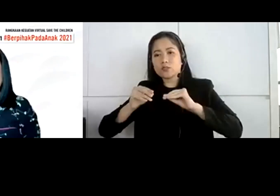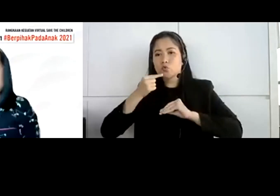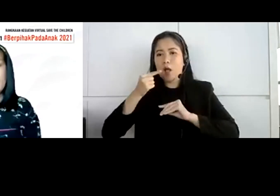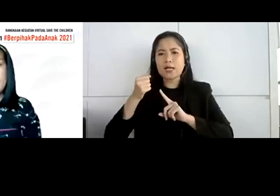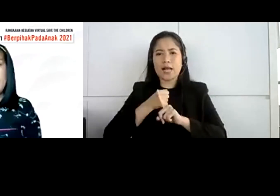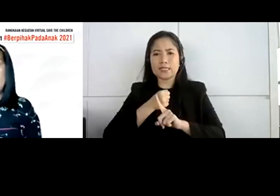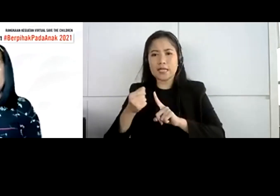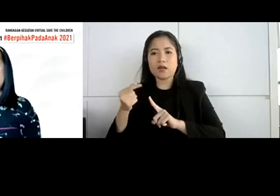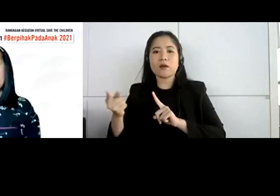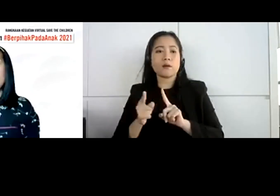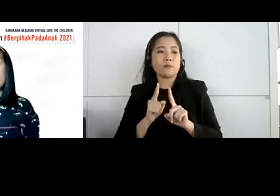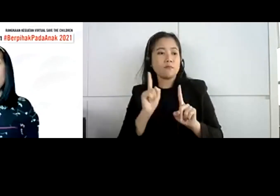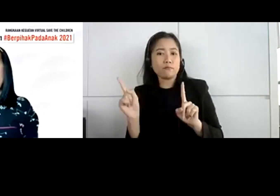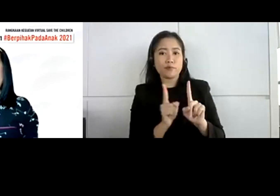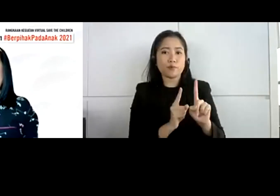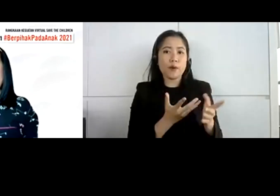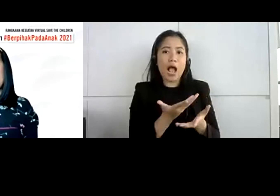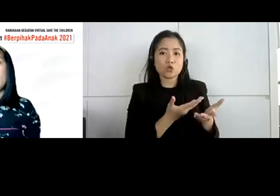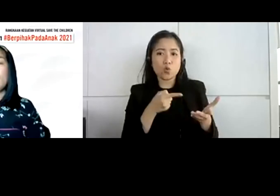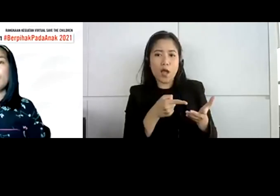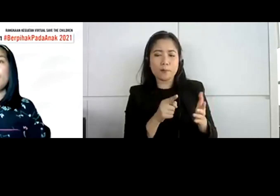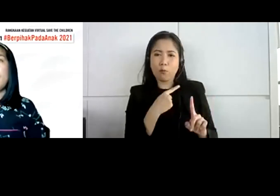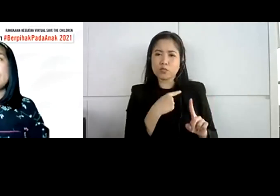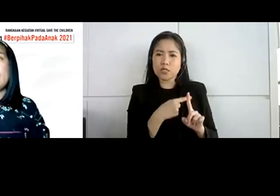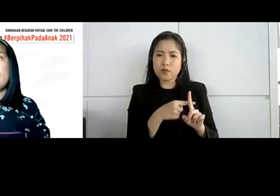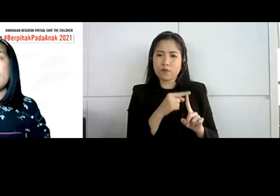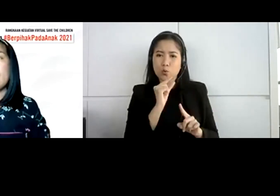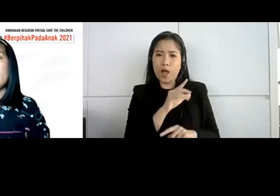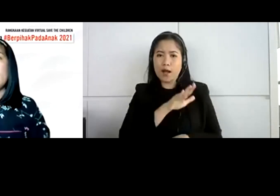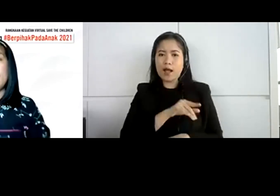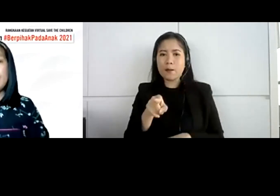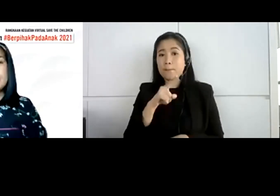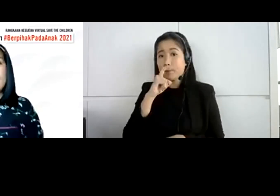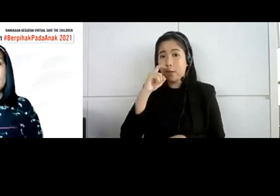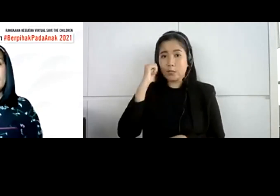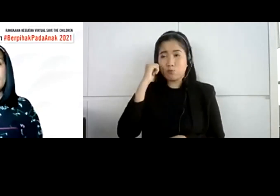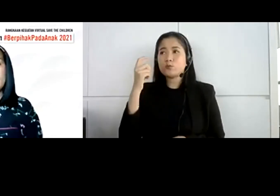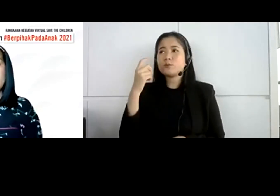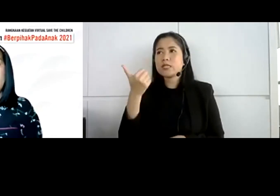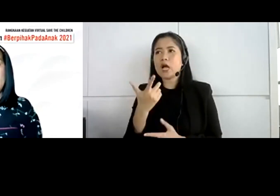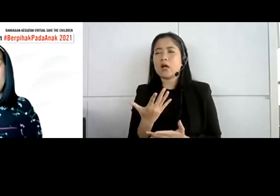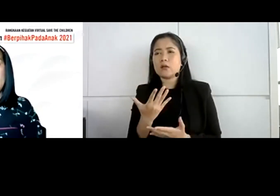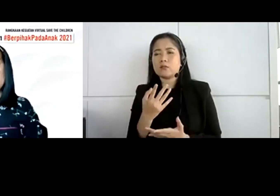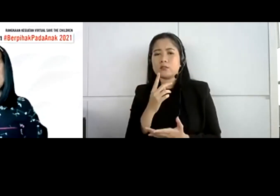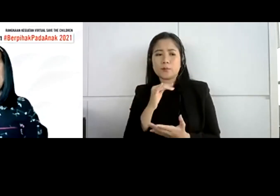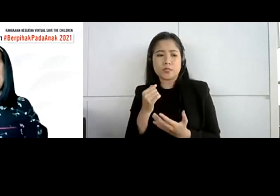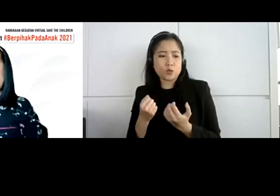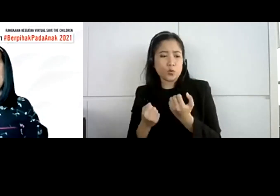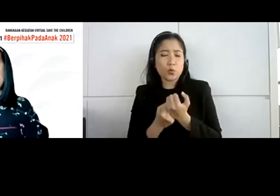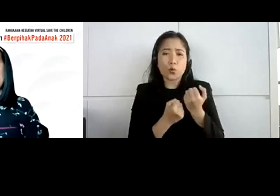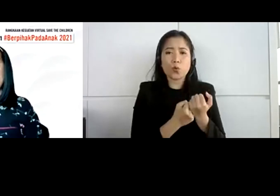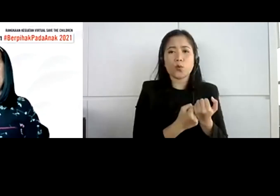pengasuhan positif terhadap anak, terus bagaimana ini orang tua bisa ini menunjang untuk anak-anak